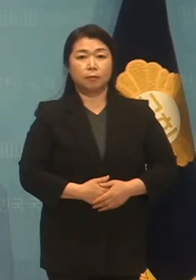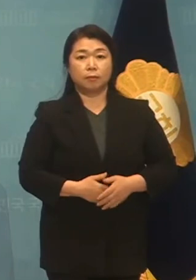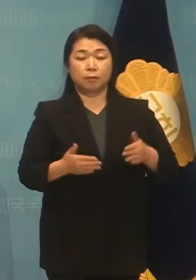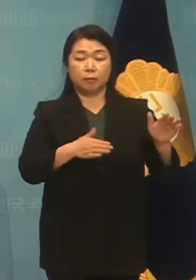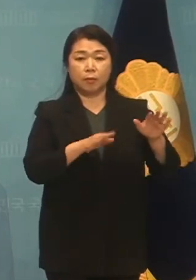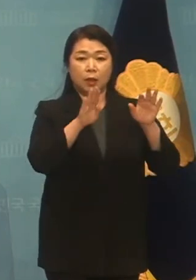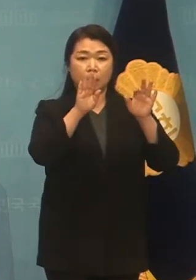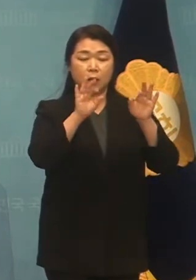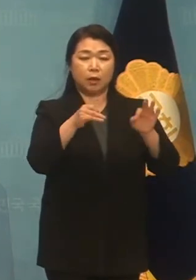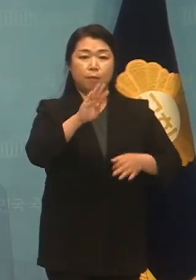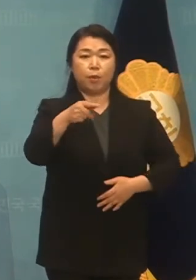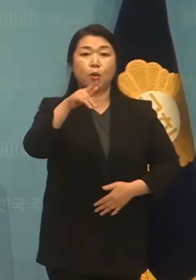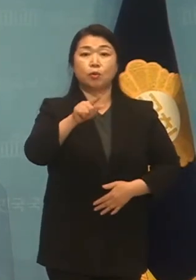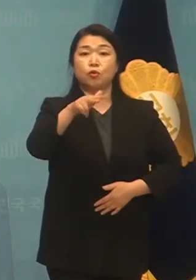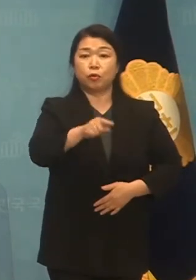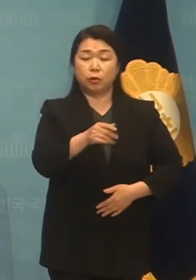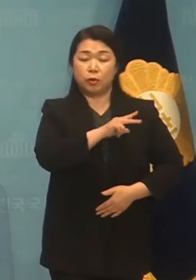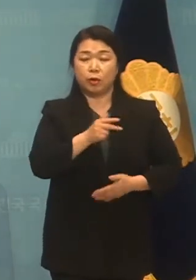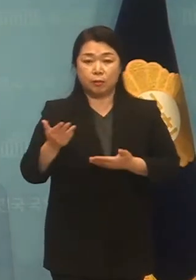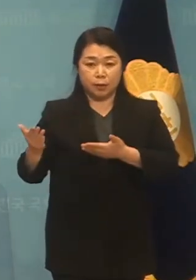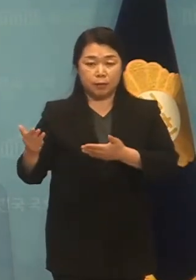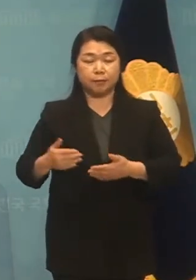다음에 김용주 의원 의견 주시겠습니다.